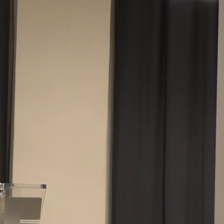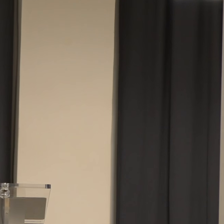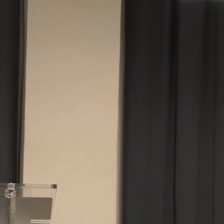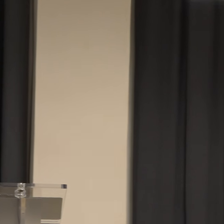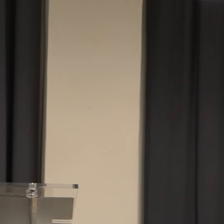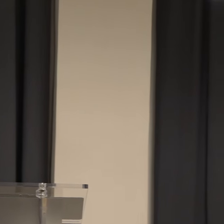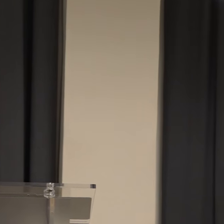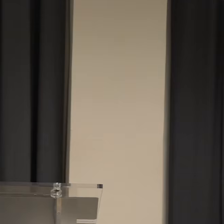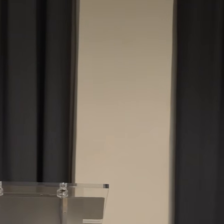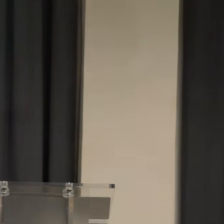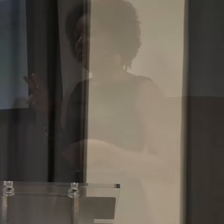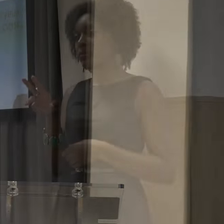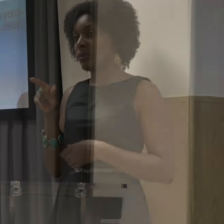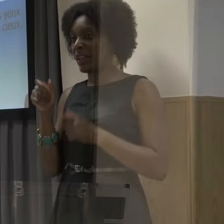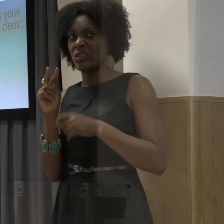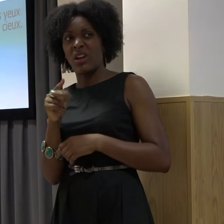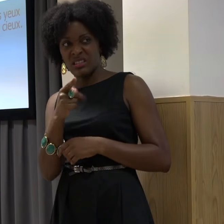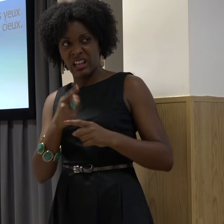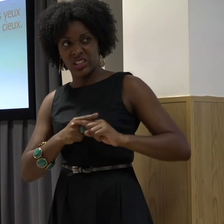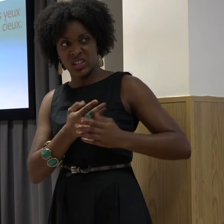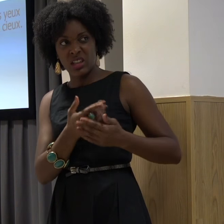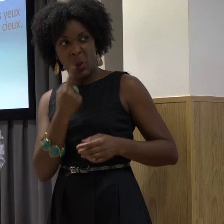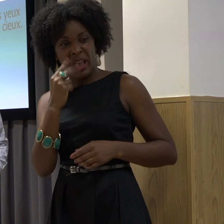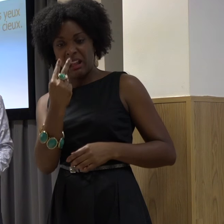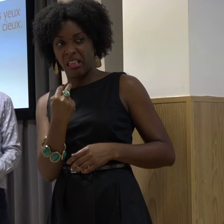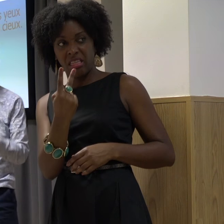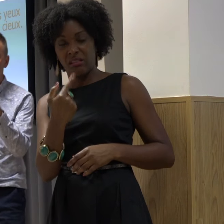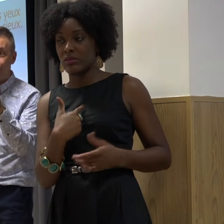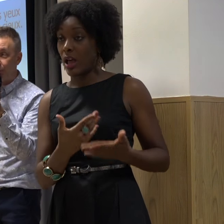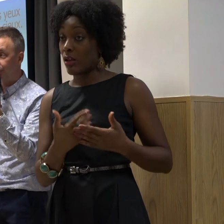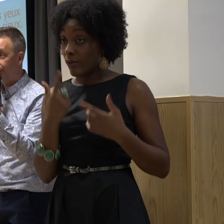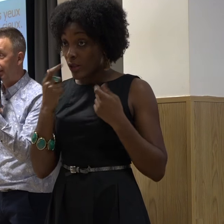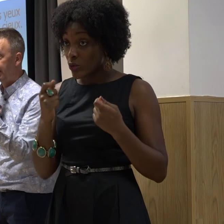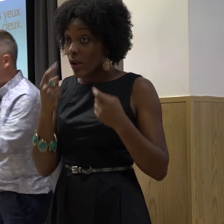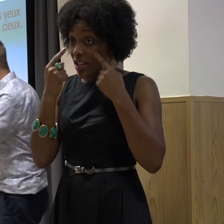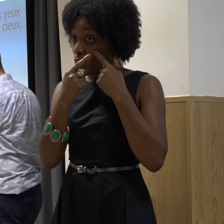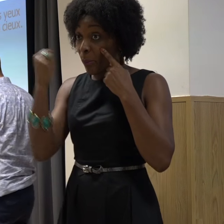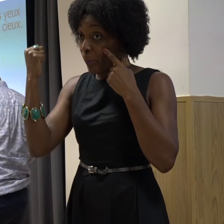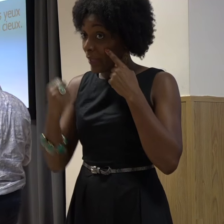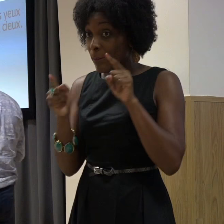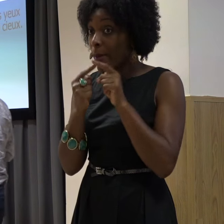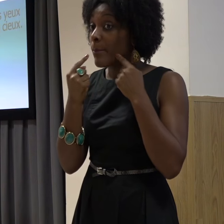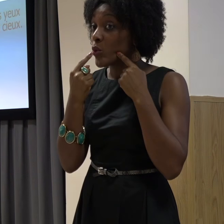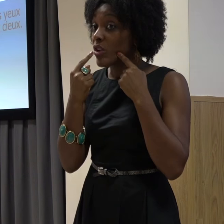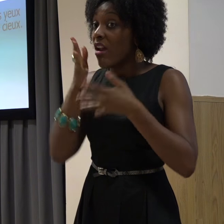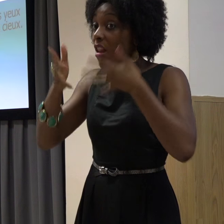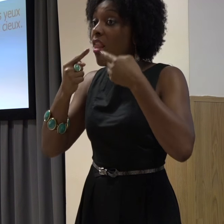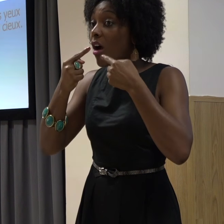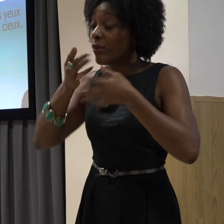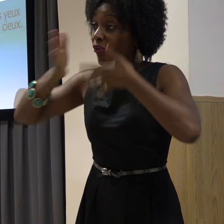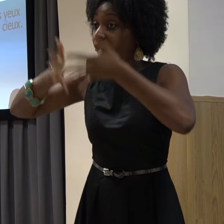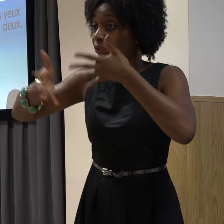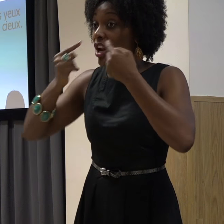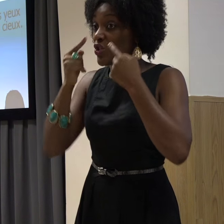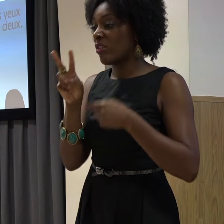savez que les yeux parlent autant que la bouche. On peut. Il y a un chanteur français qui a écrit une chanson et